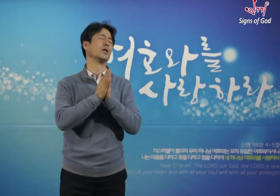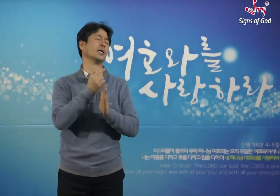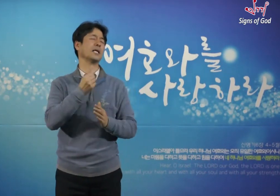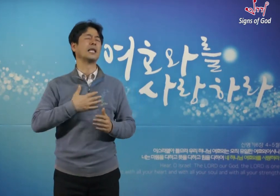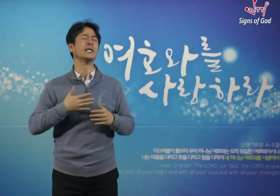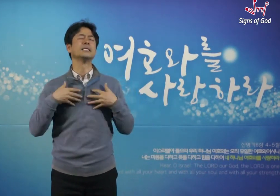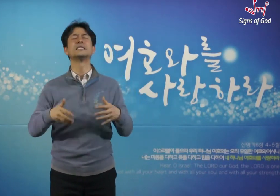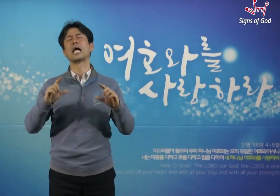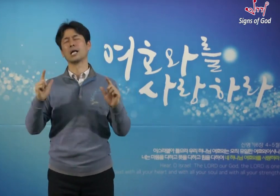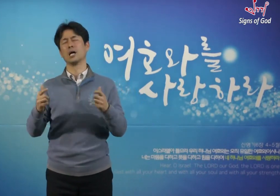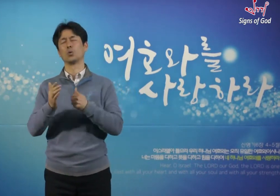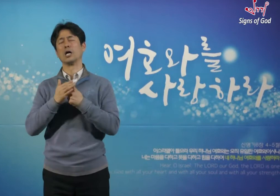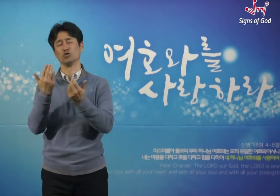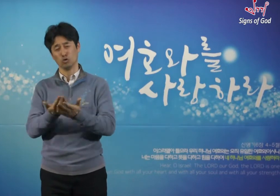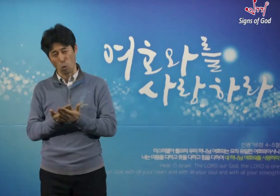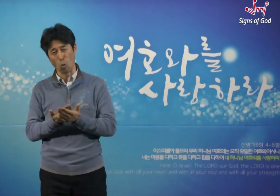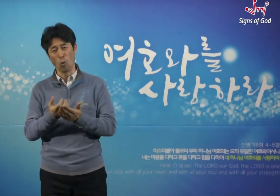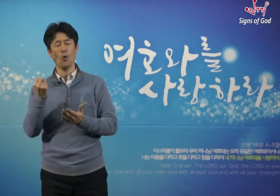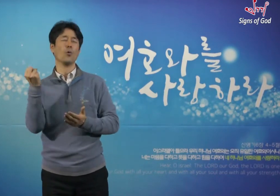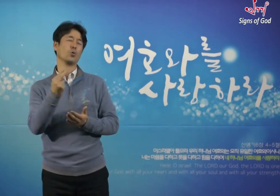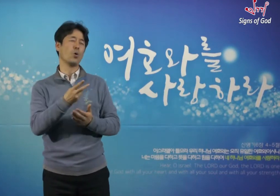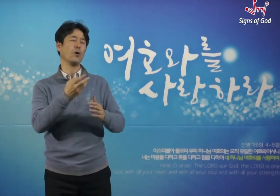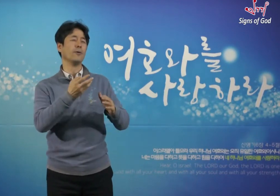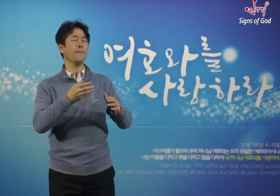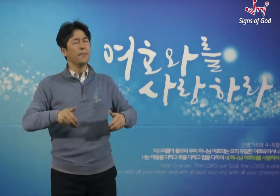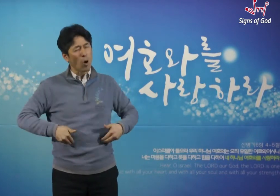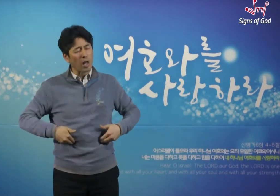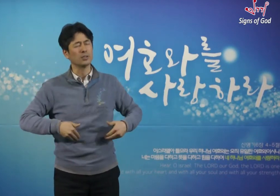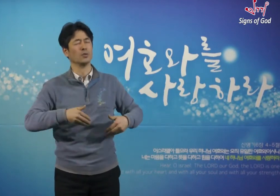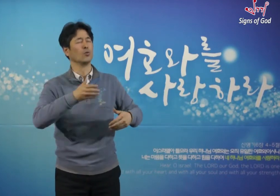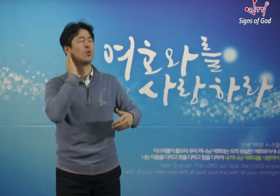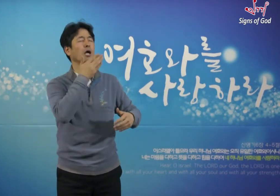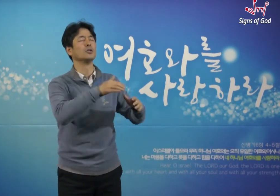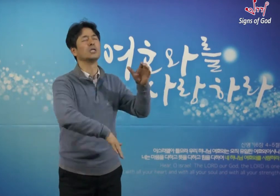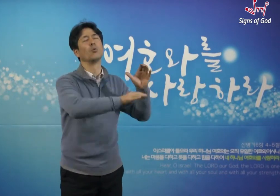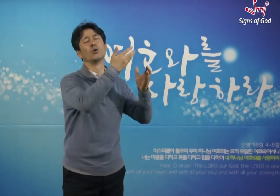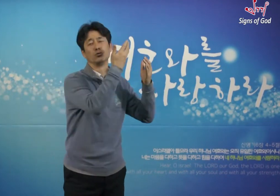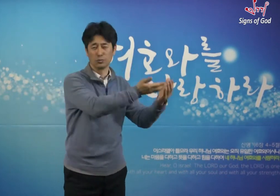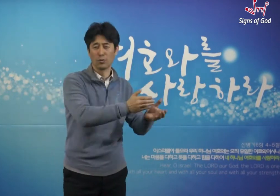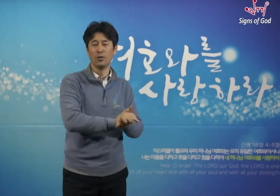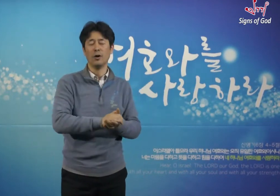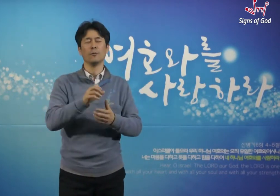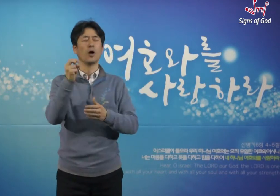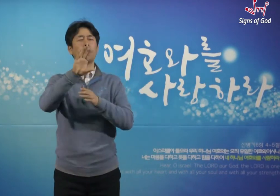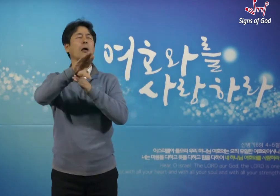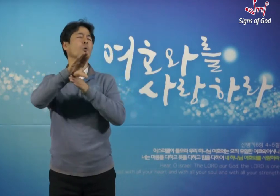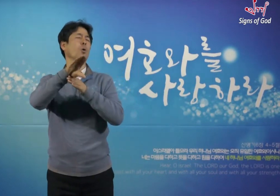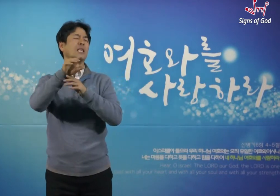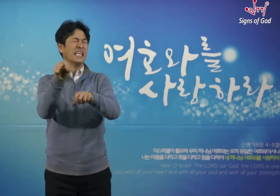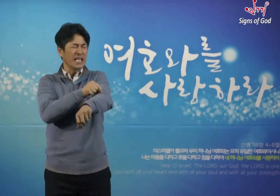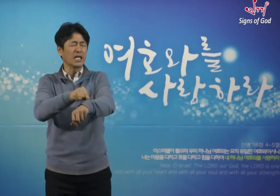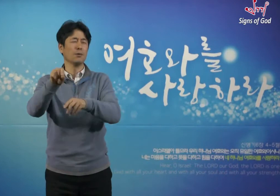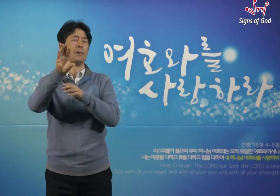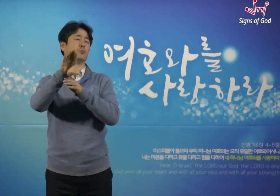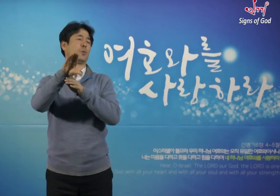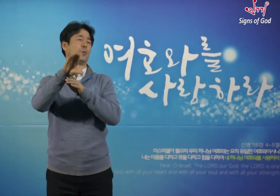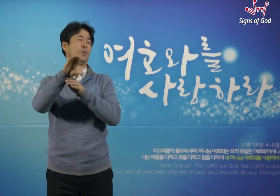이 시간 기도합니다. 지치지 않게 해주시고 또 필요한 여러 가지 동아인들을 주고 방송에 시간이